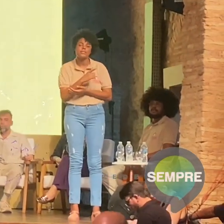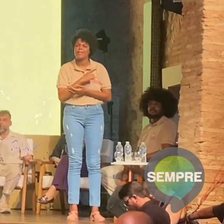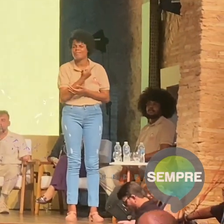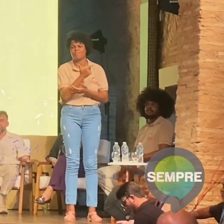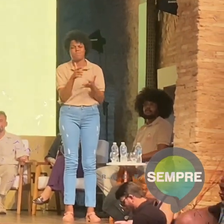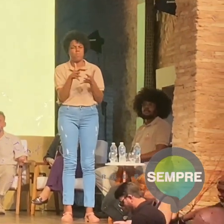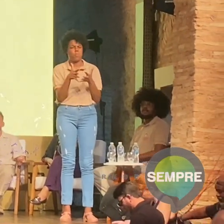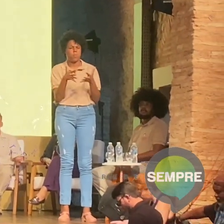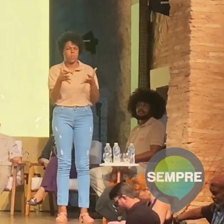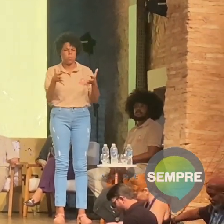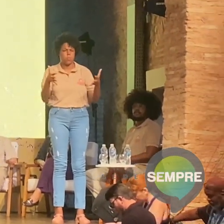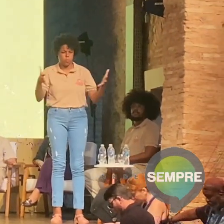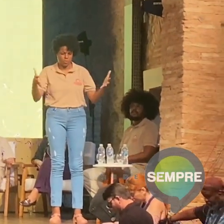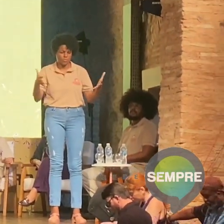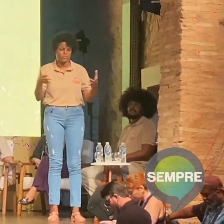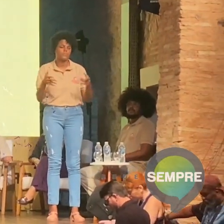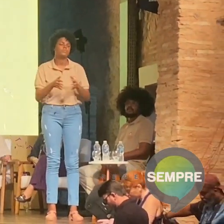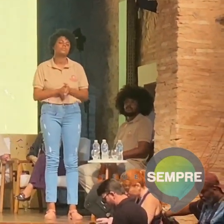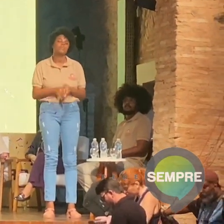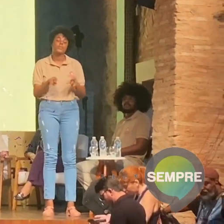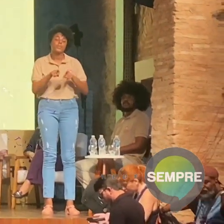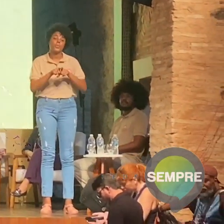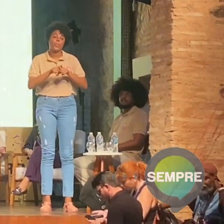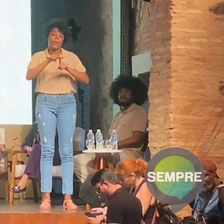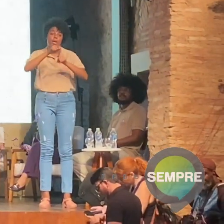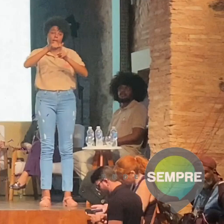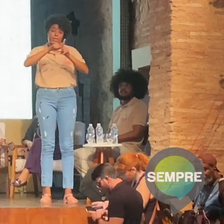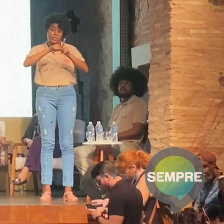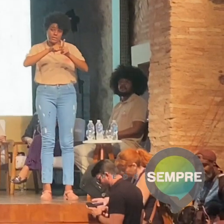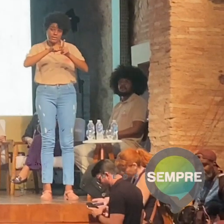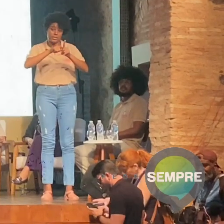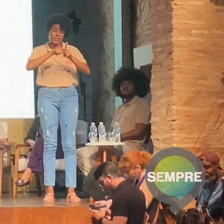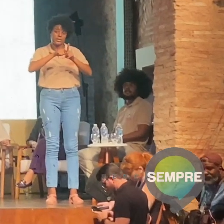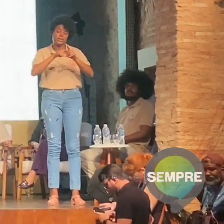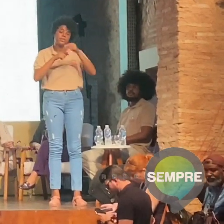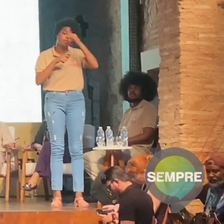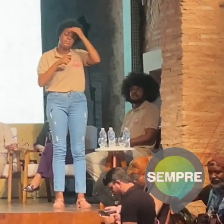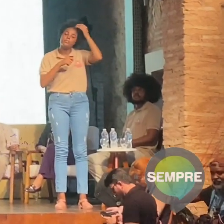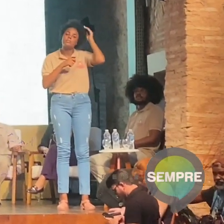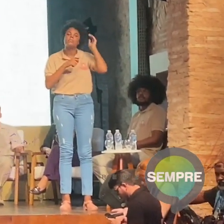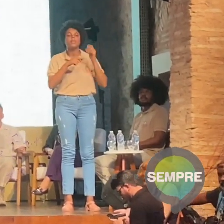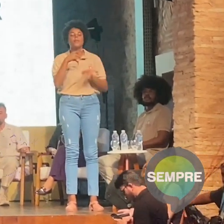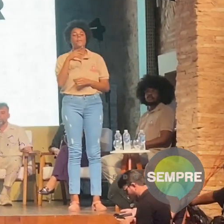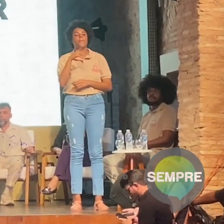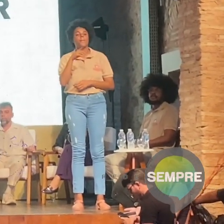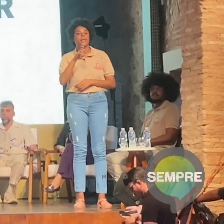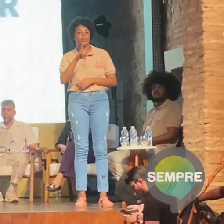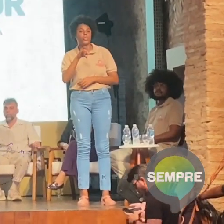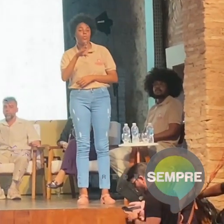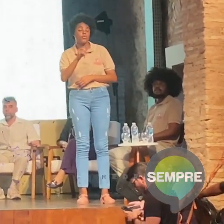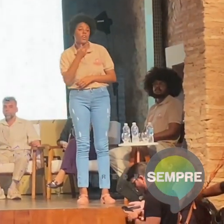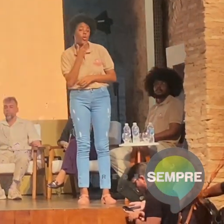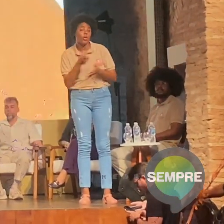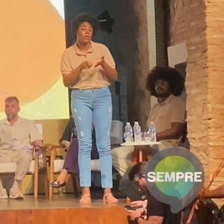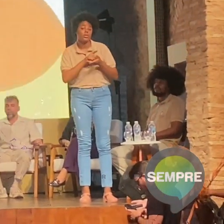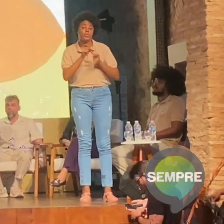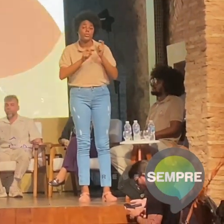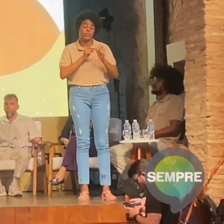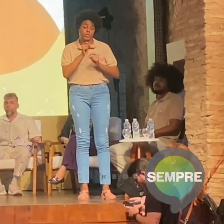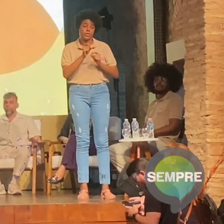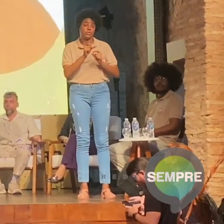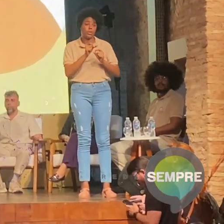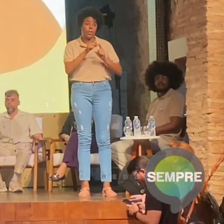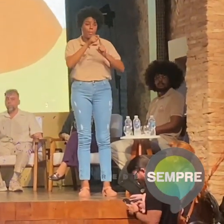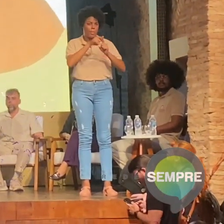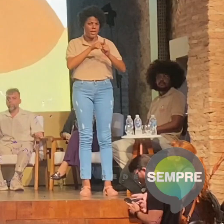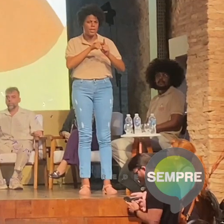dimensão. Portanto, um mês que, como o Pedro colocou, passou a ser